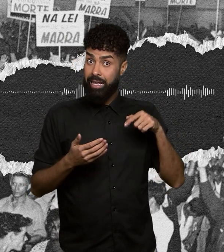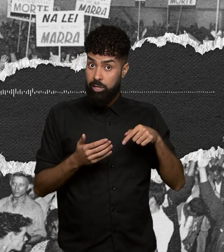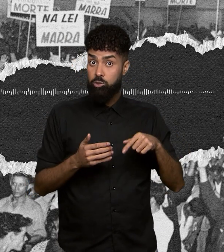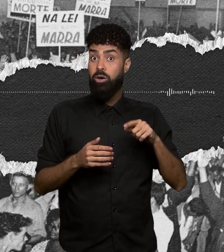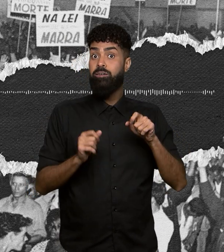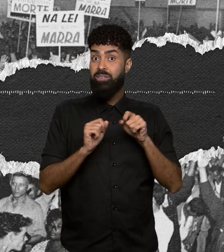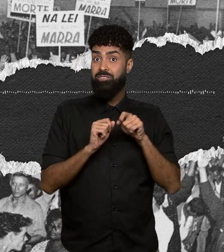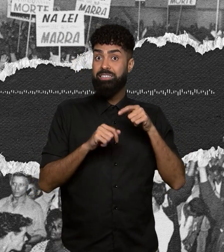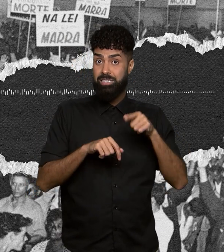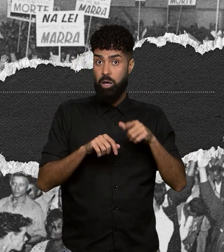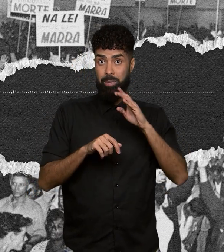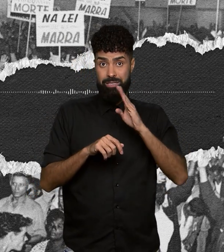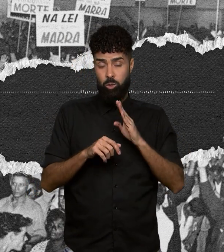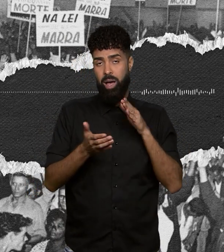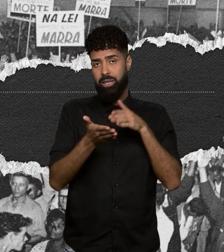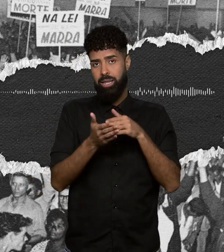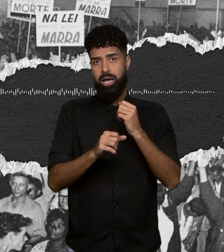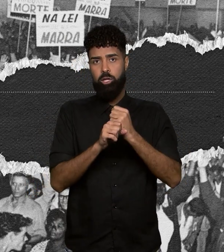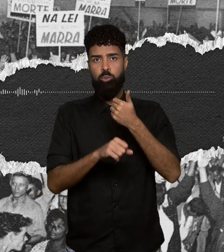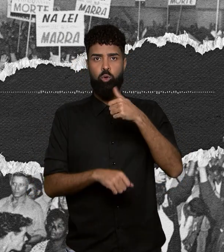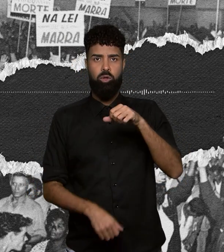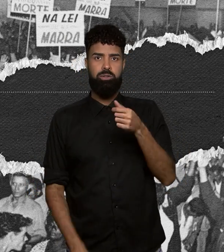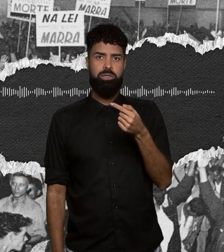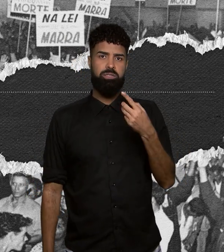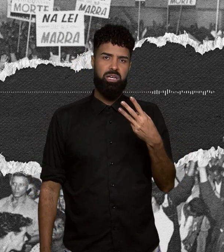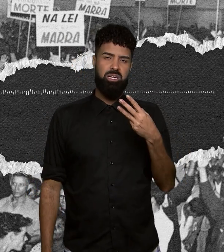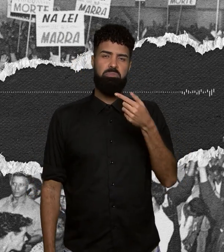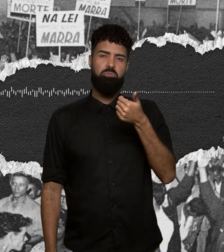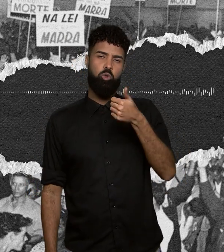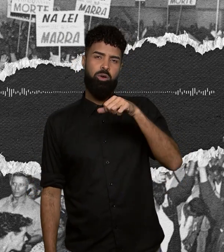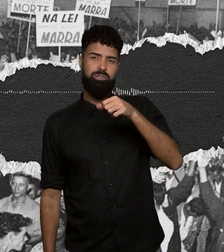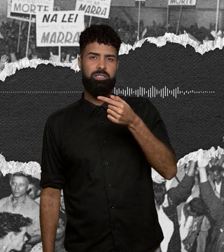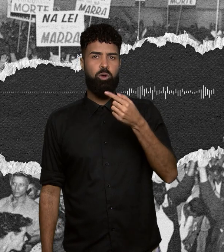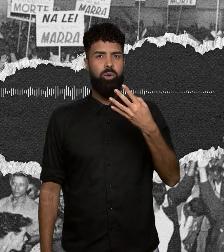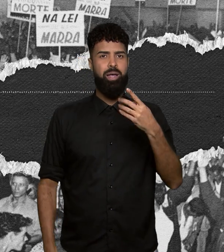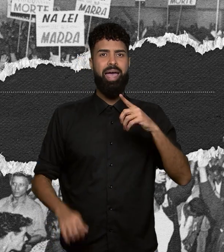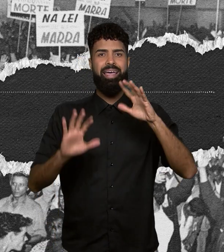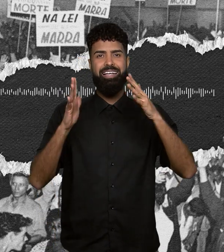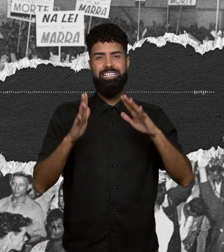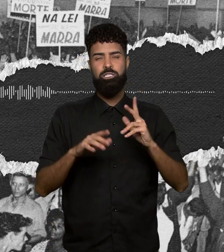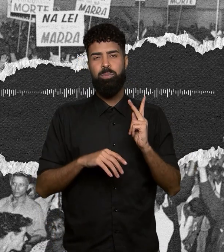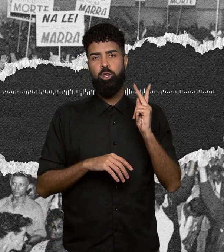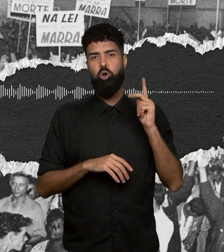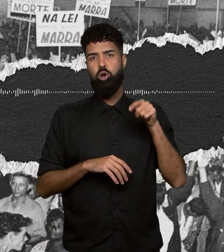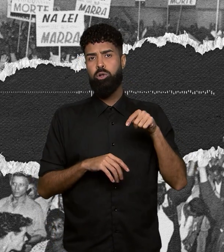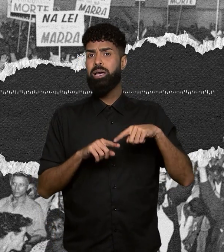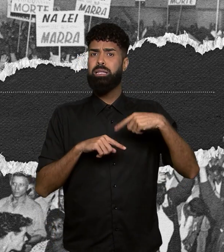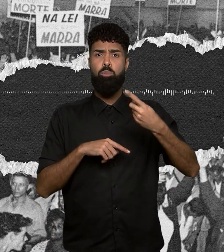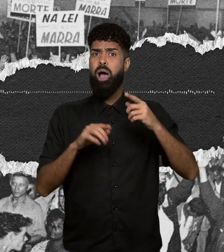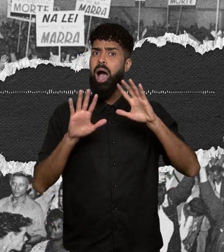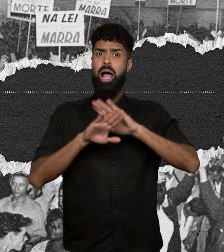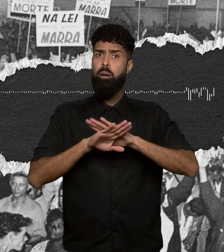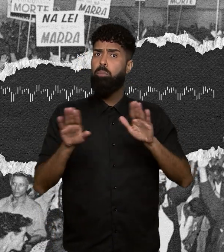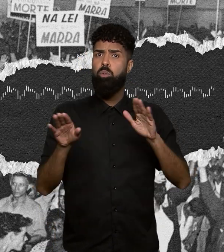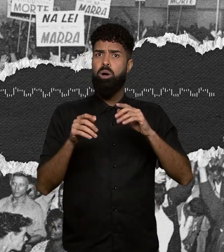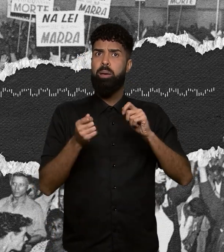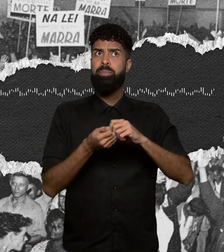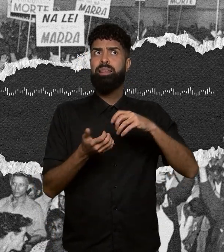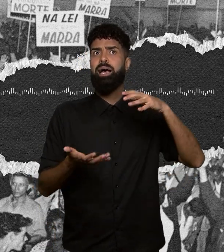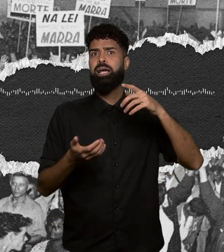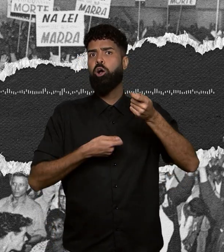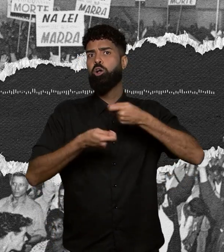feito no Brasil até o ano de 1973 74 qu quando tem a crise do petróleo e aí acabou o milagre econômico